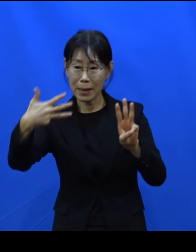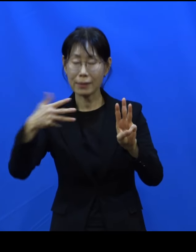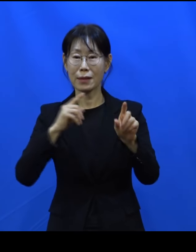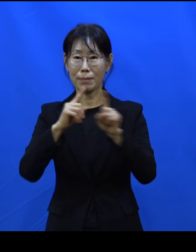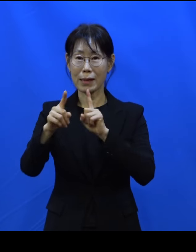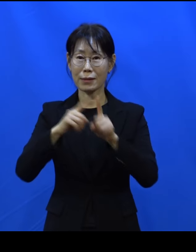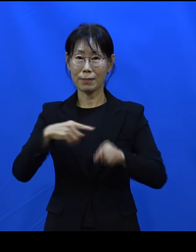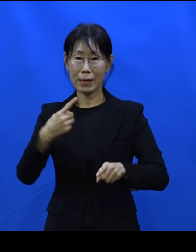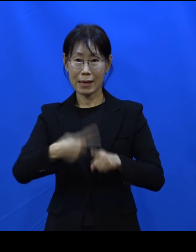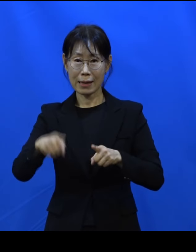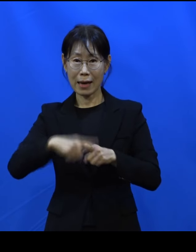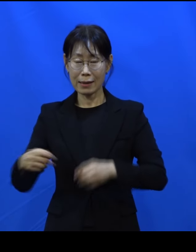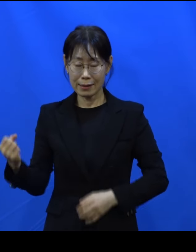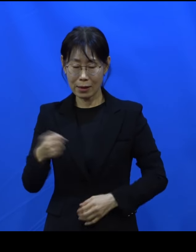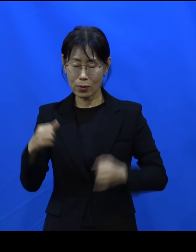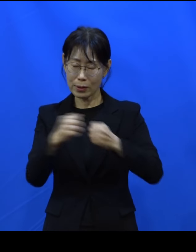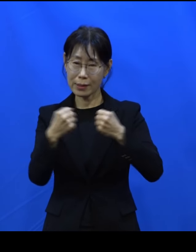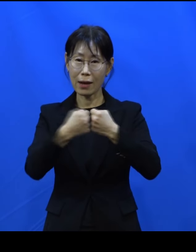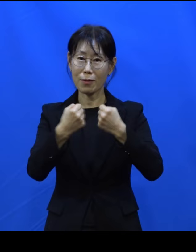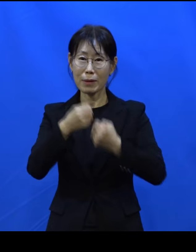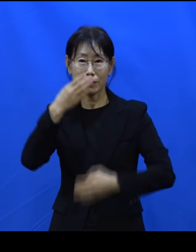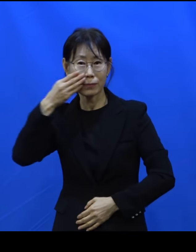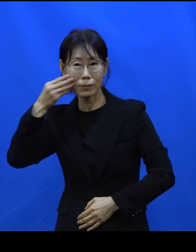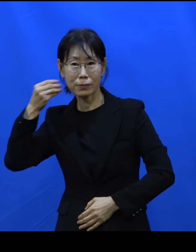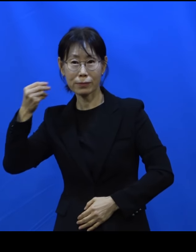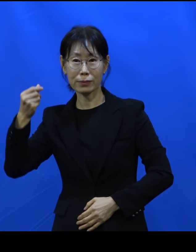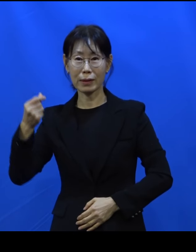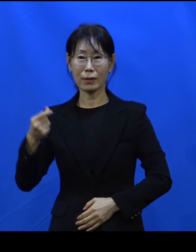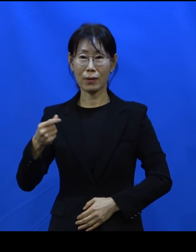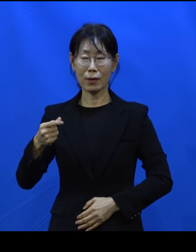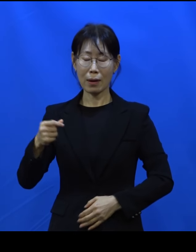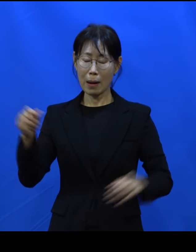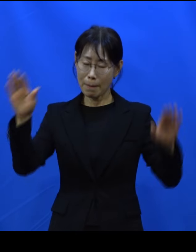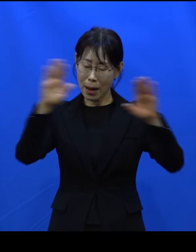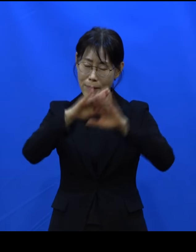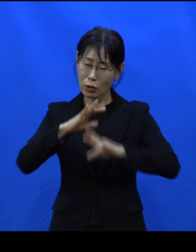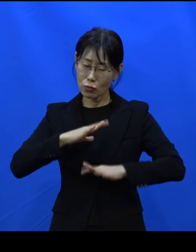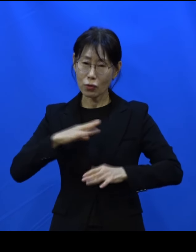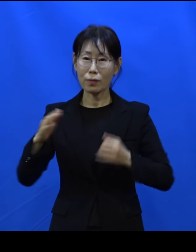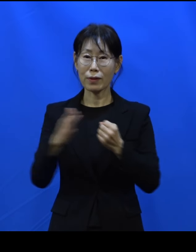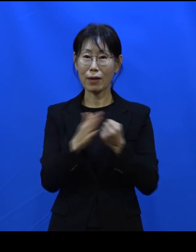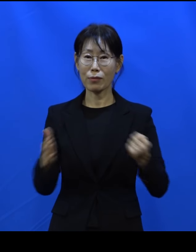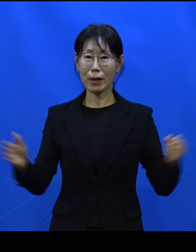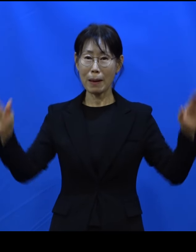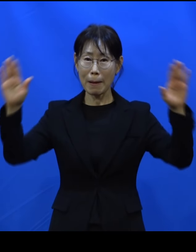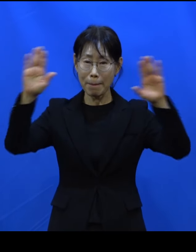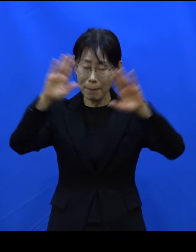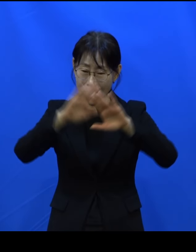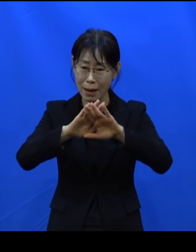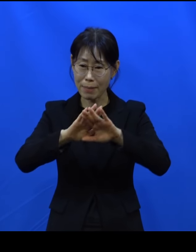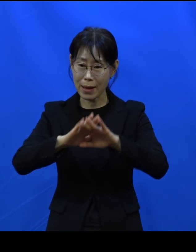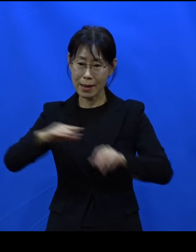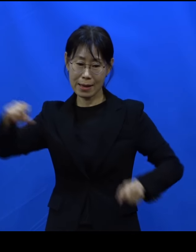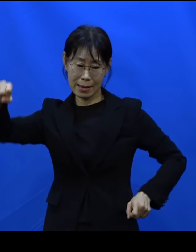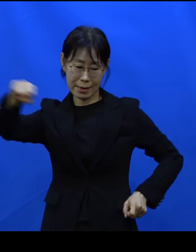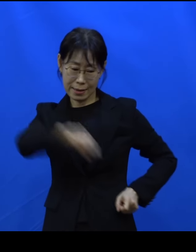사람들이라 밤의 두려움으로 말미암아 각기 허리에 칼을 찾느니라. 왕의 마차를 연상해 보십시오.